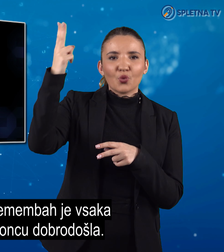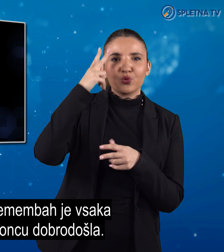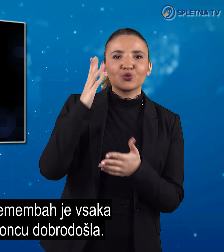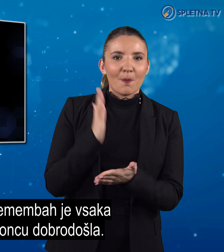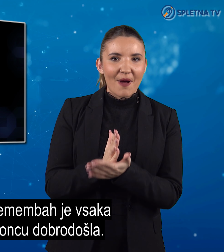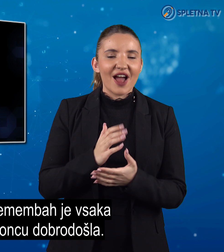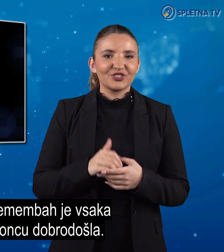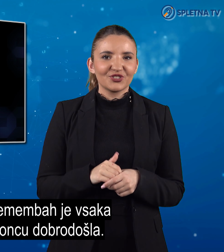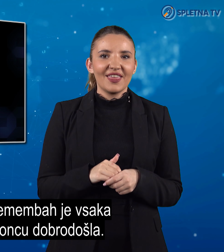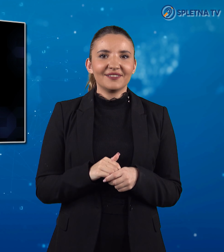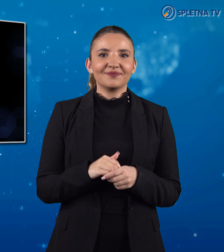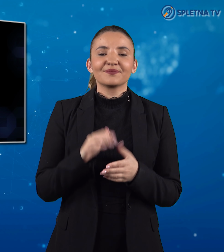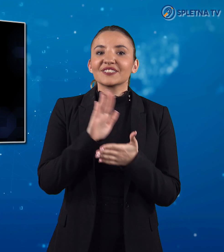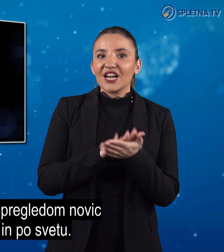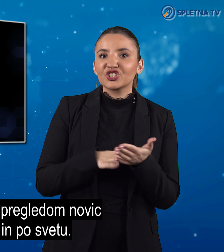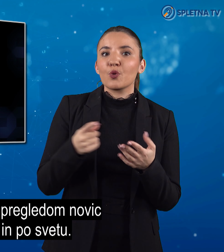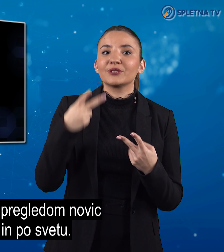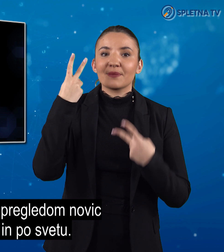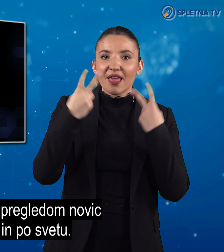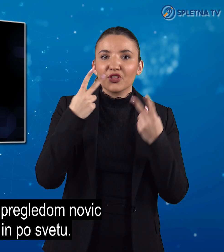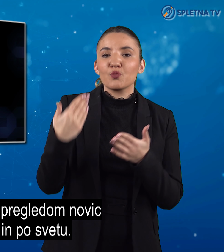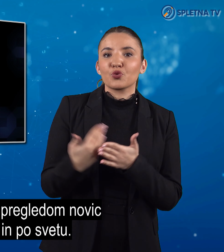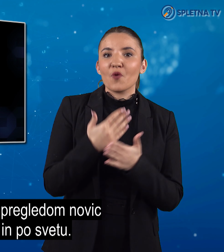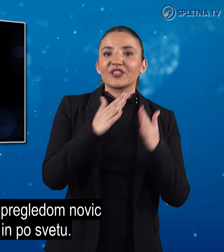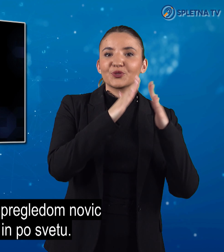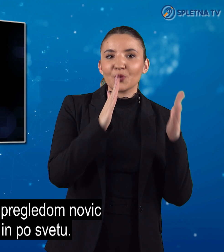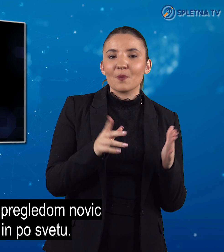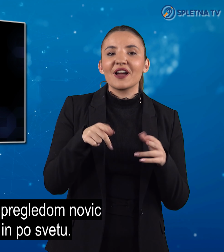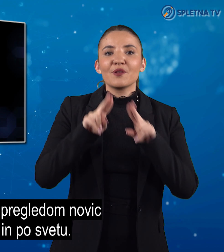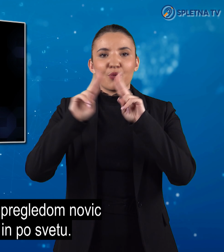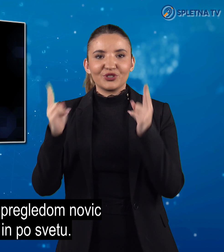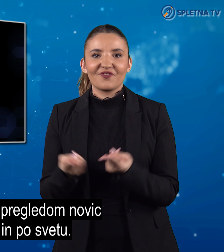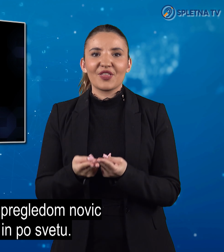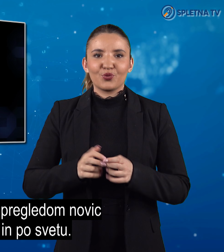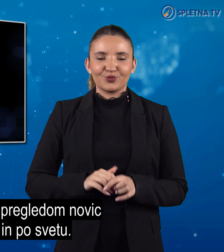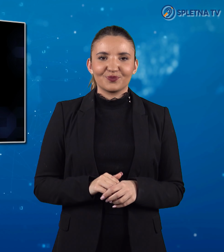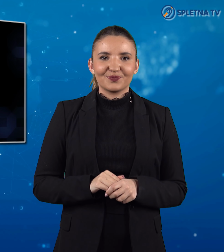soncu dobrodošla. Začnimo s pregledom novic doma in po svetu.